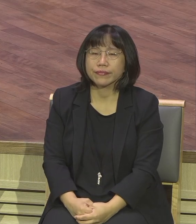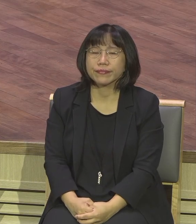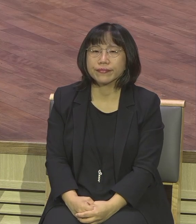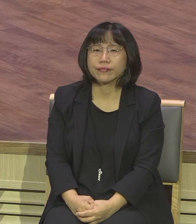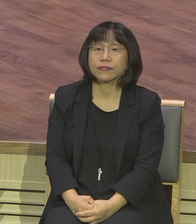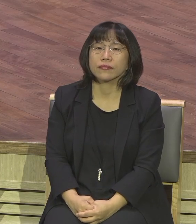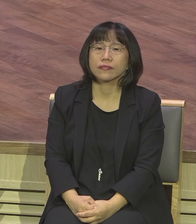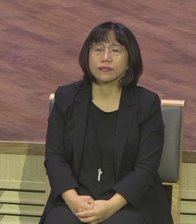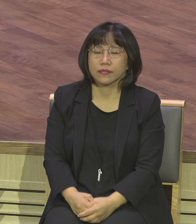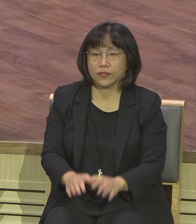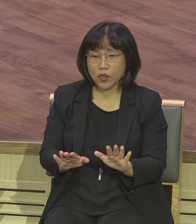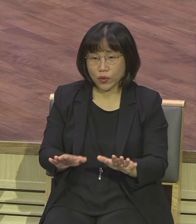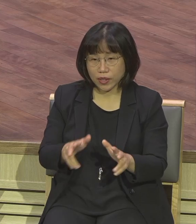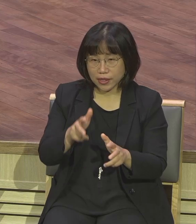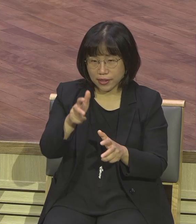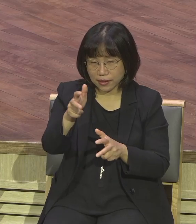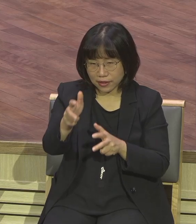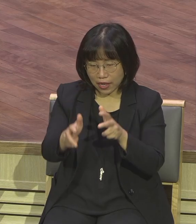우리